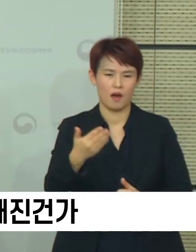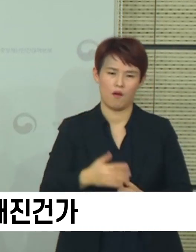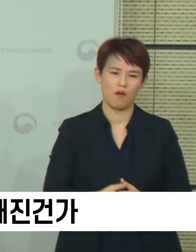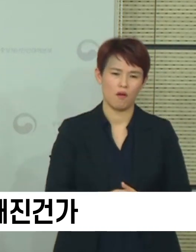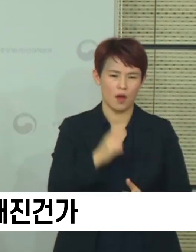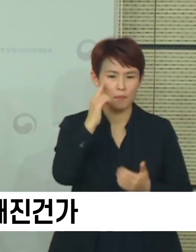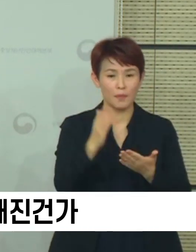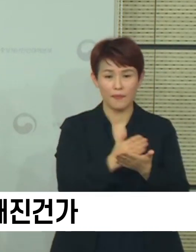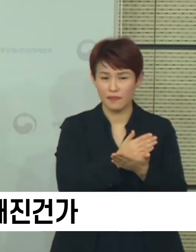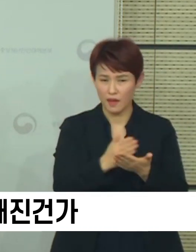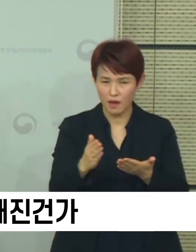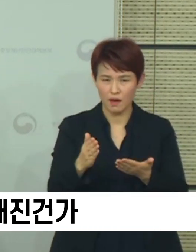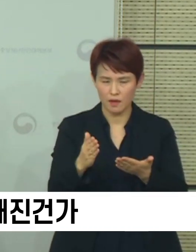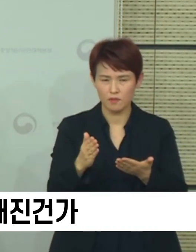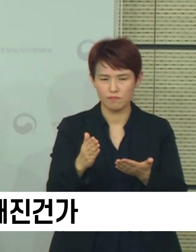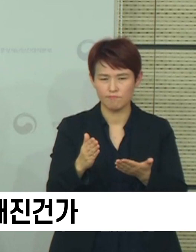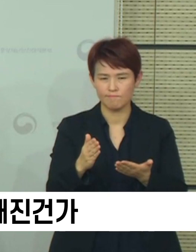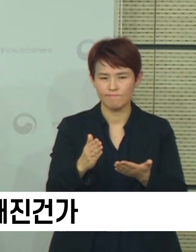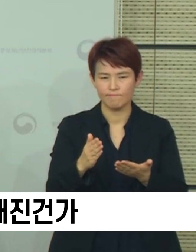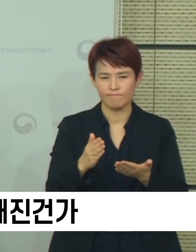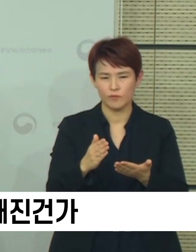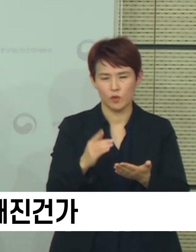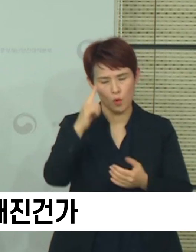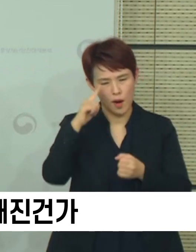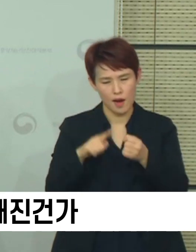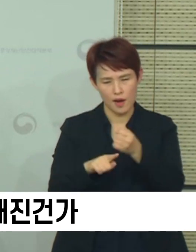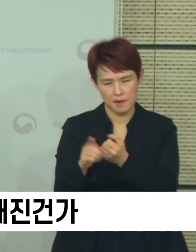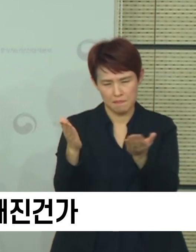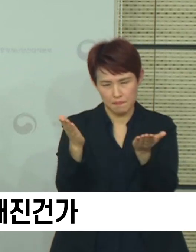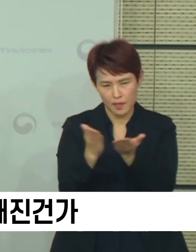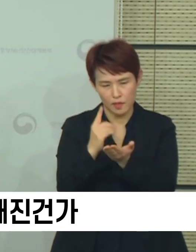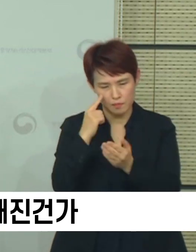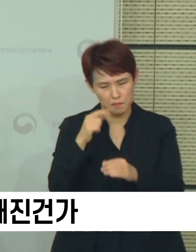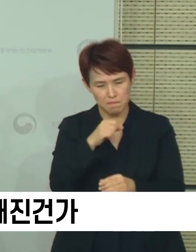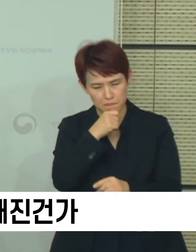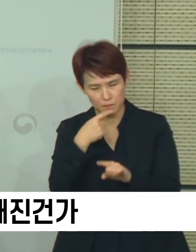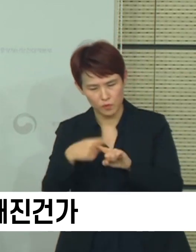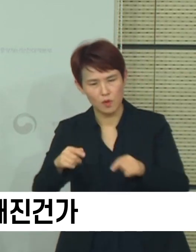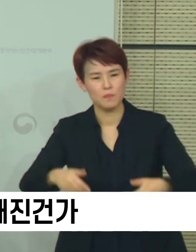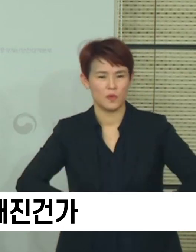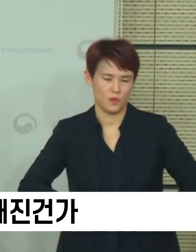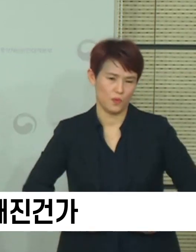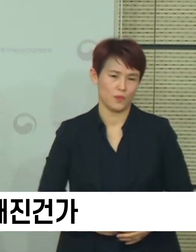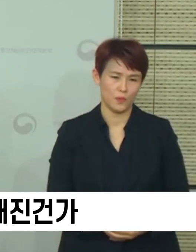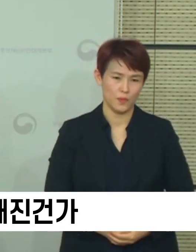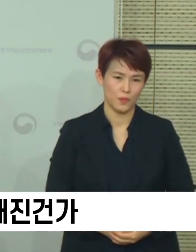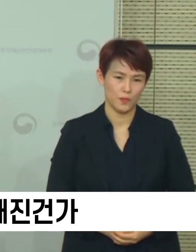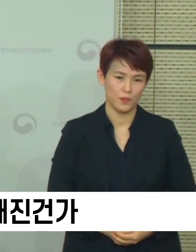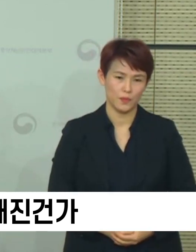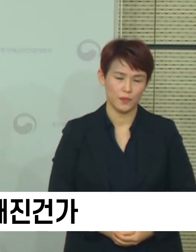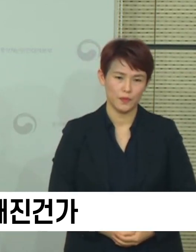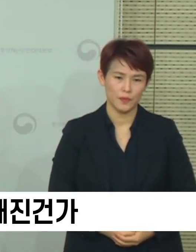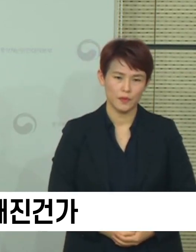해제가 가능한지에 대한 보다 좀 과학적인 분석이 필요한 시기입니다. 그에 대해서는 그